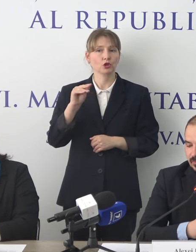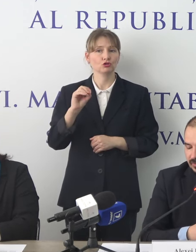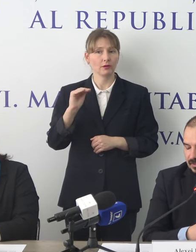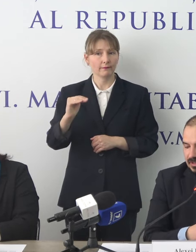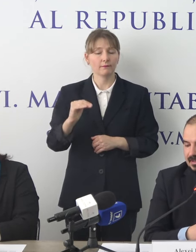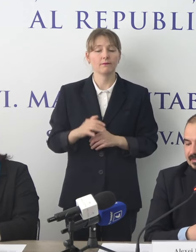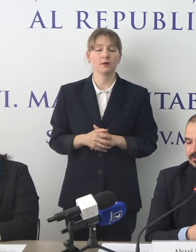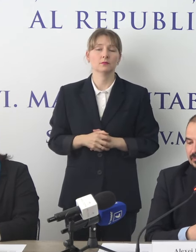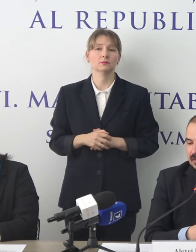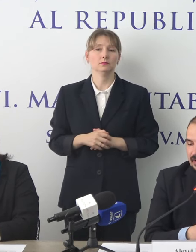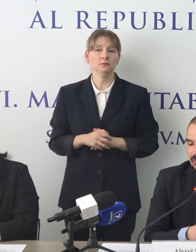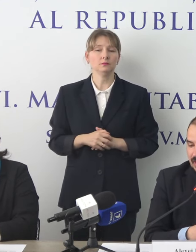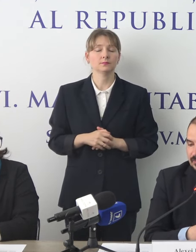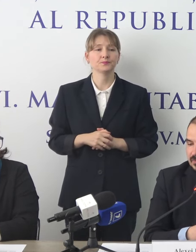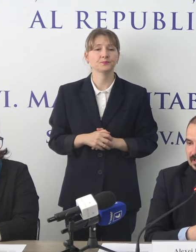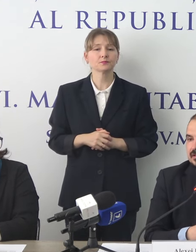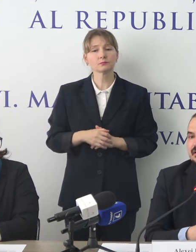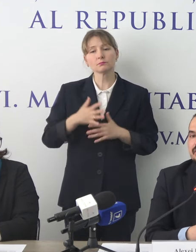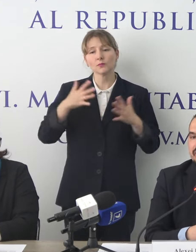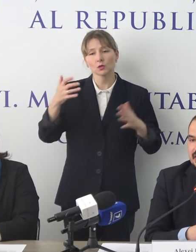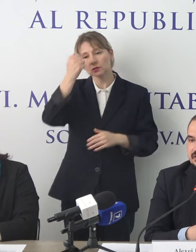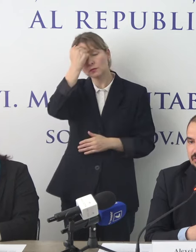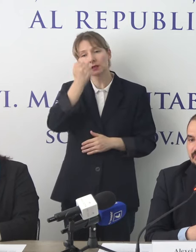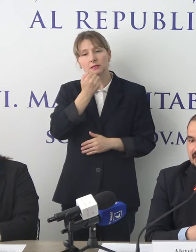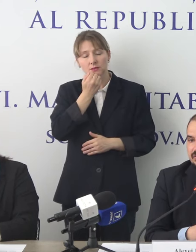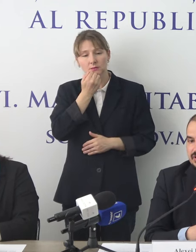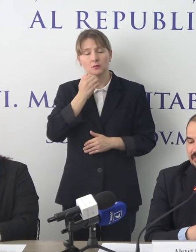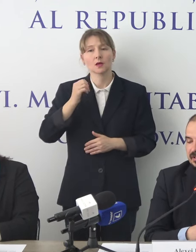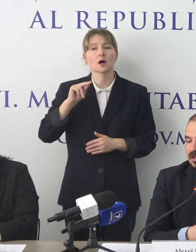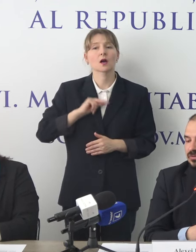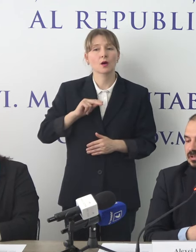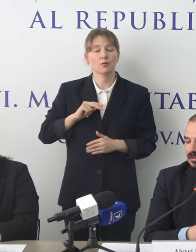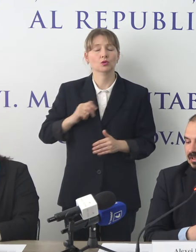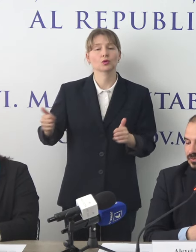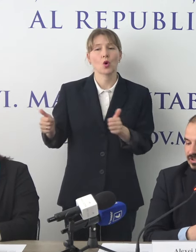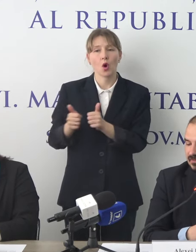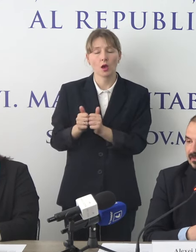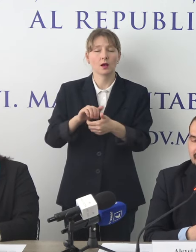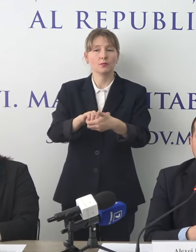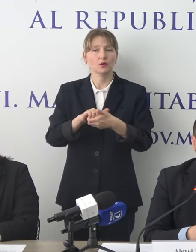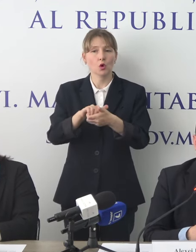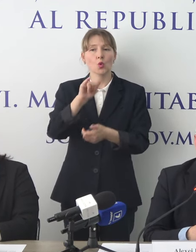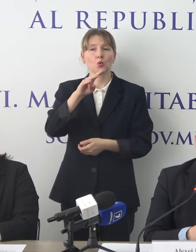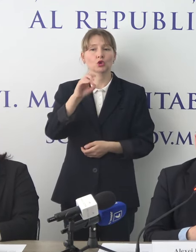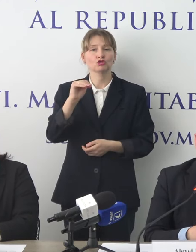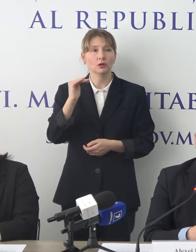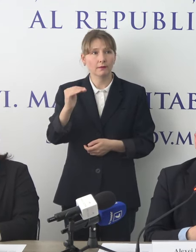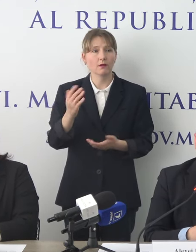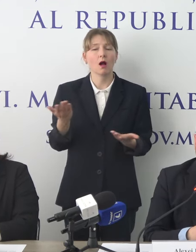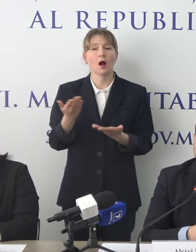utilizez această oportunitate încă o dată să spun un mare mulțumesc colegilor, prietenilor și partenerilor de la UNICEF cu care